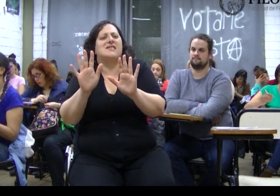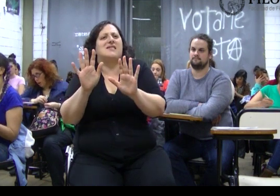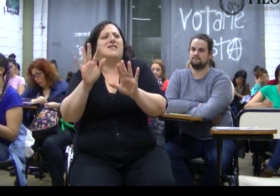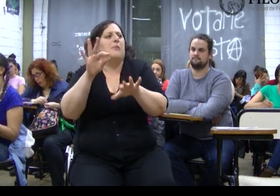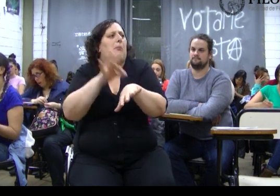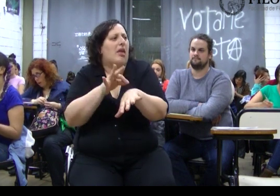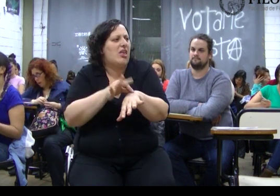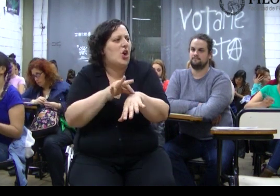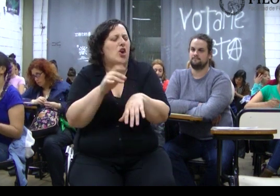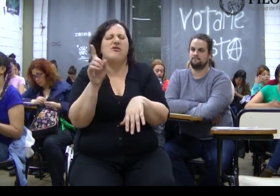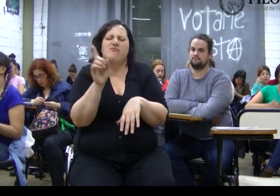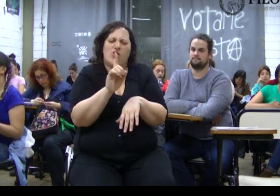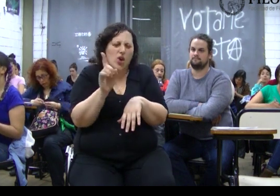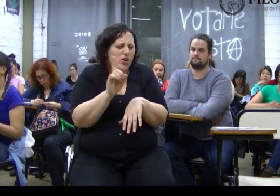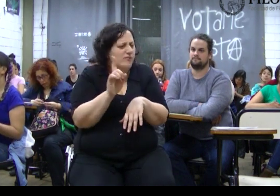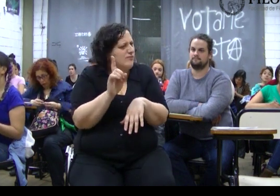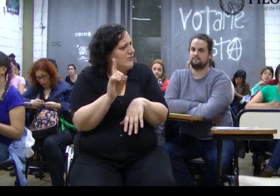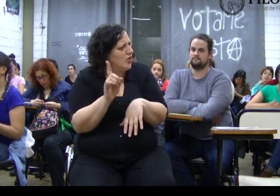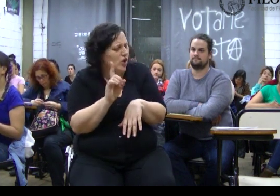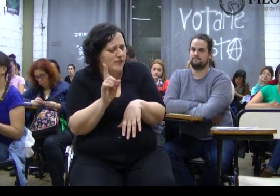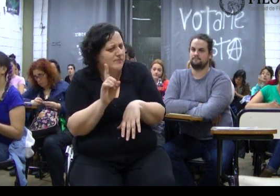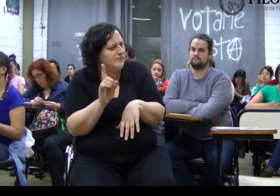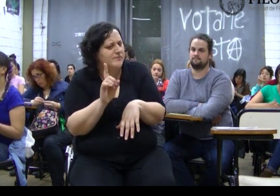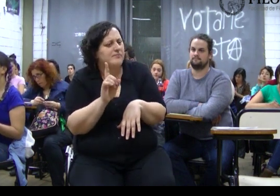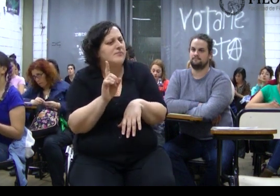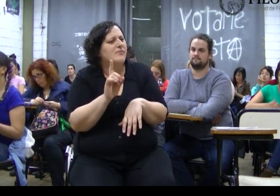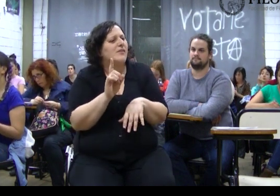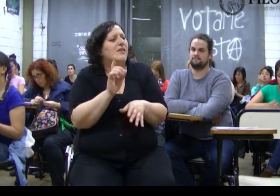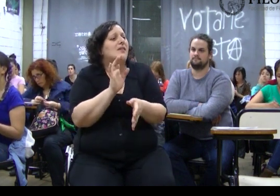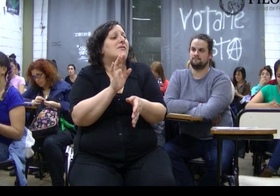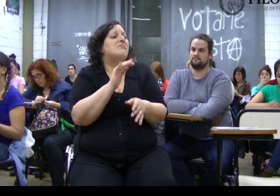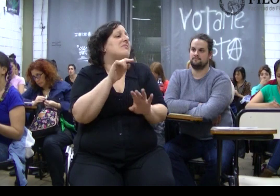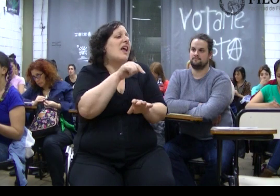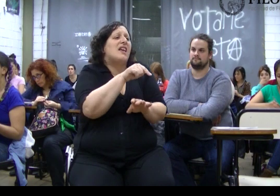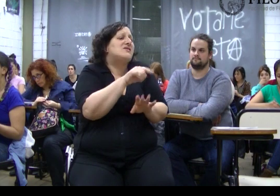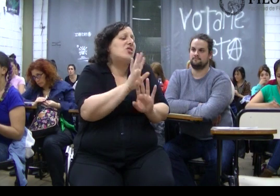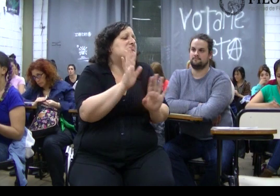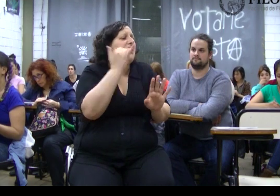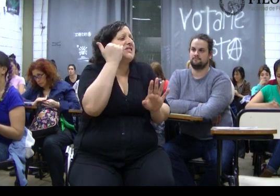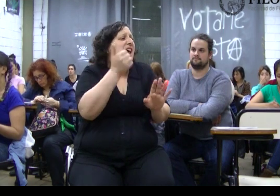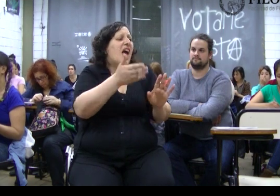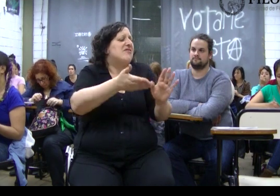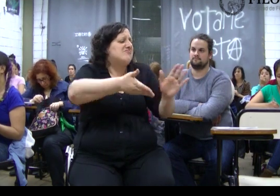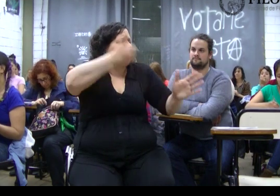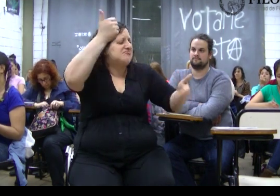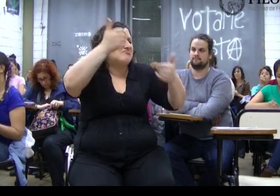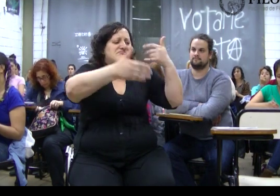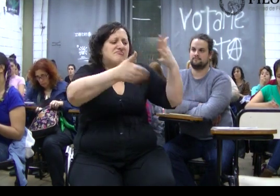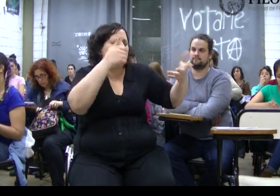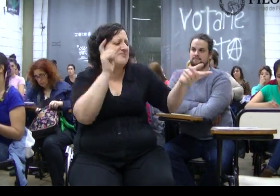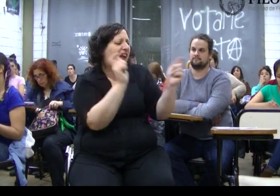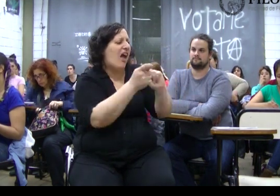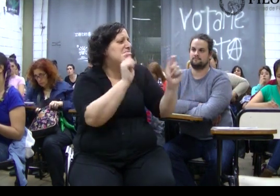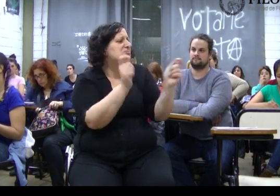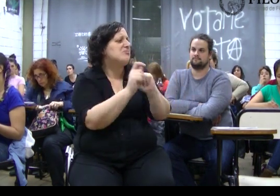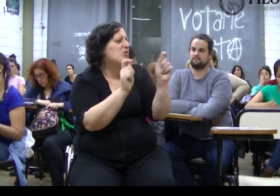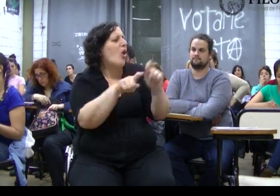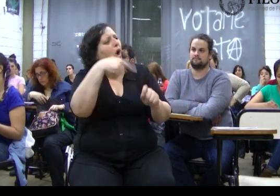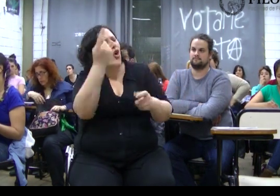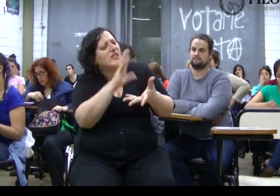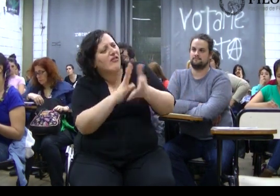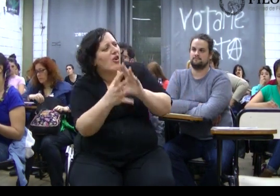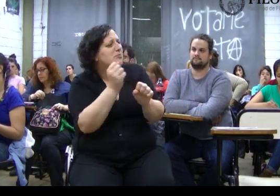así. El paradigma rehabilitador se desarmó, se fue deconstruyendo, vinieron otros paradigmas en relación